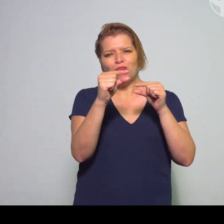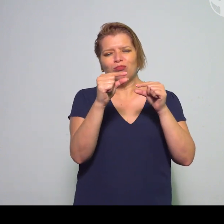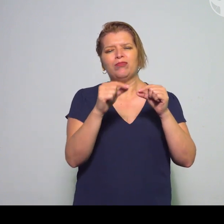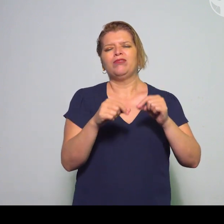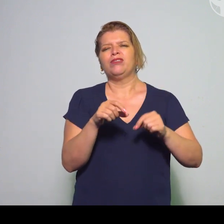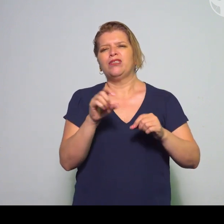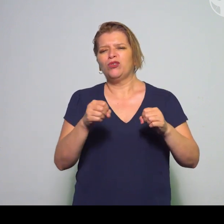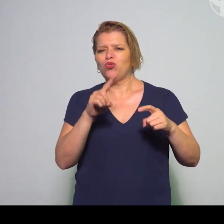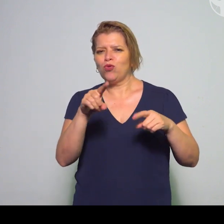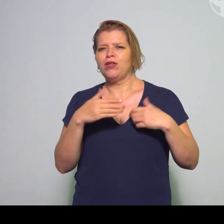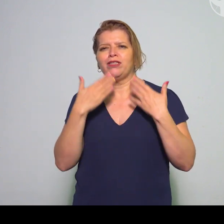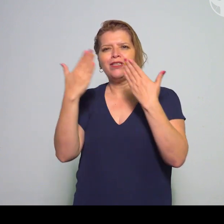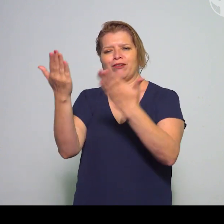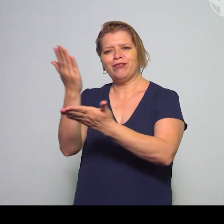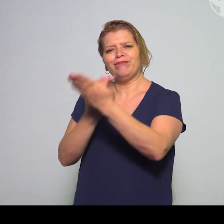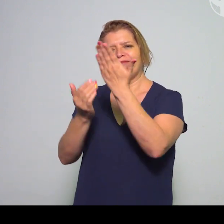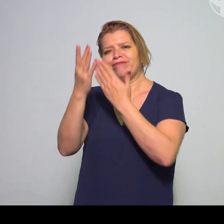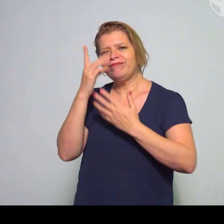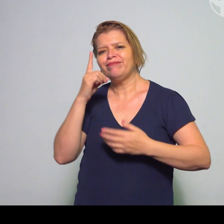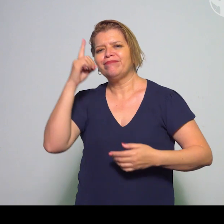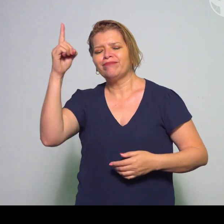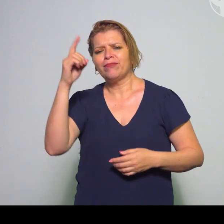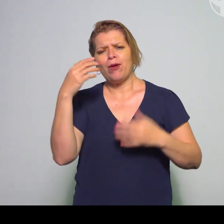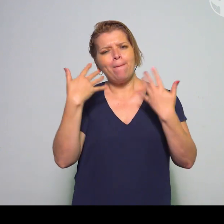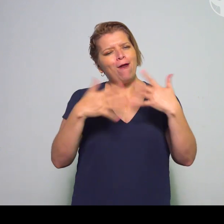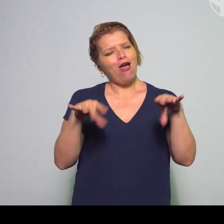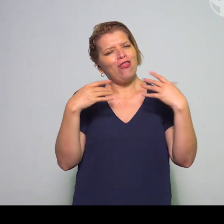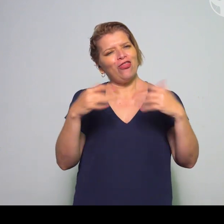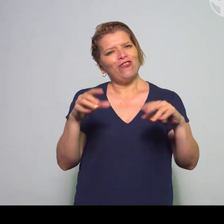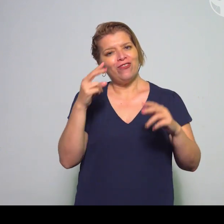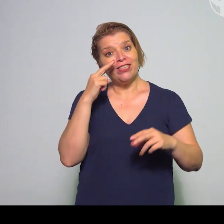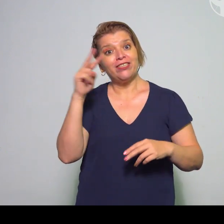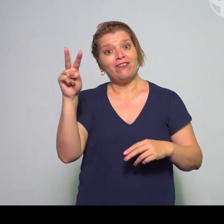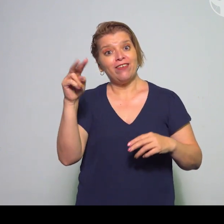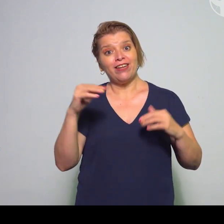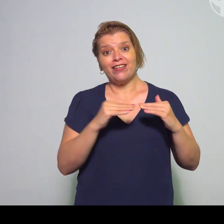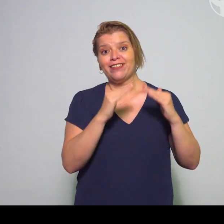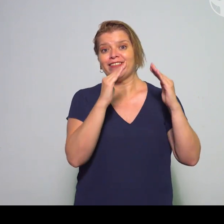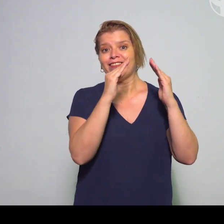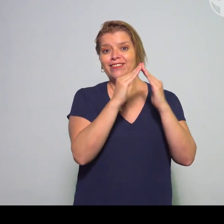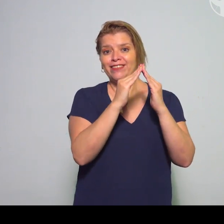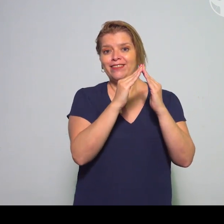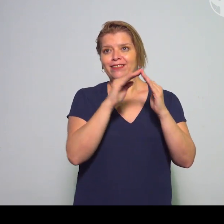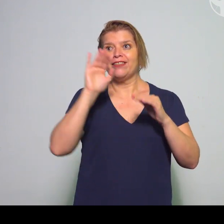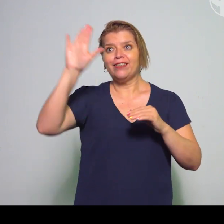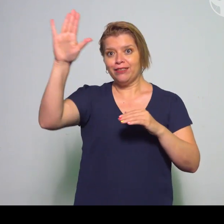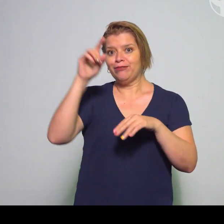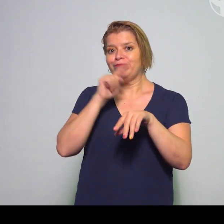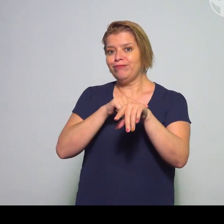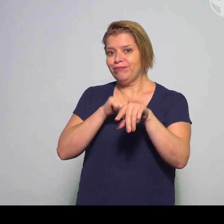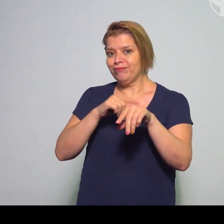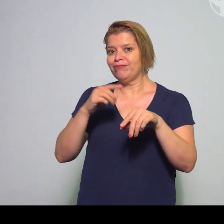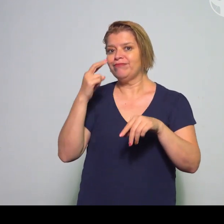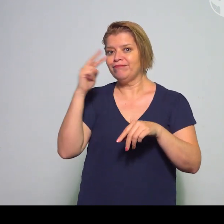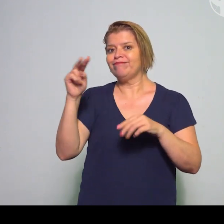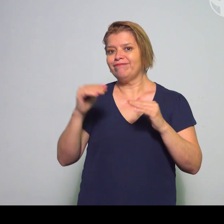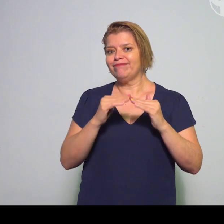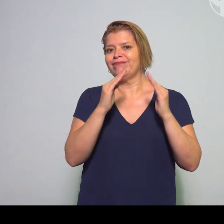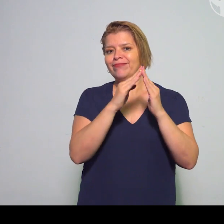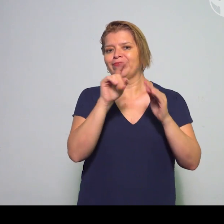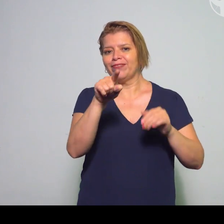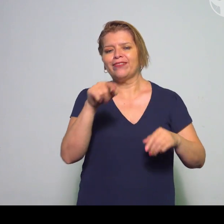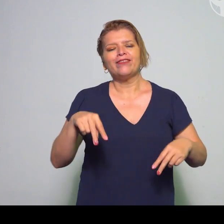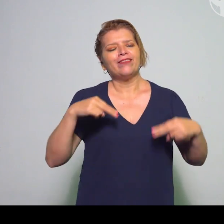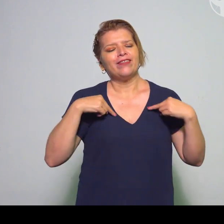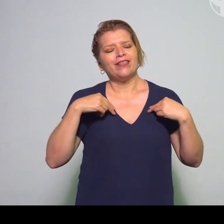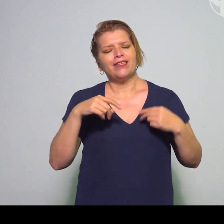has depositado en las manos del Señor, pronto verás restauración, o en su tiempo verás restauración en tu vida. Y